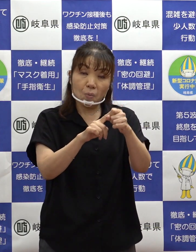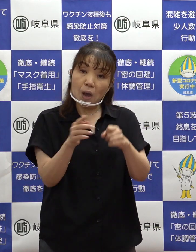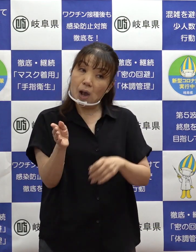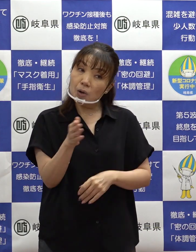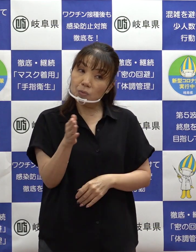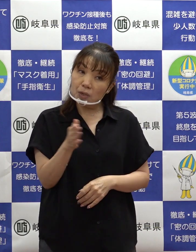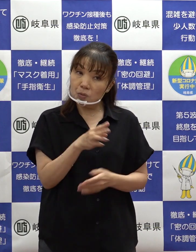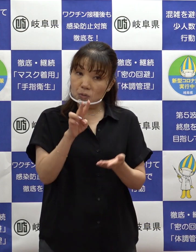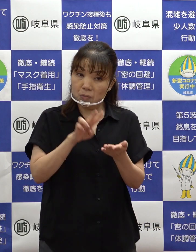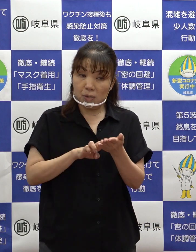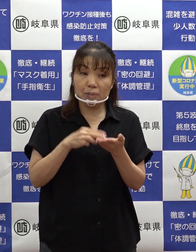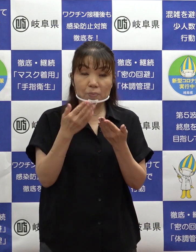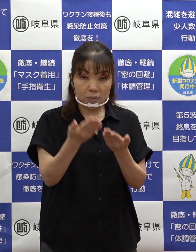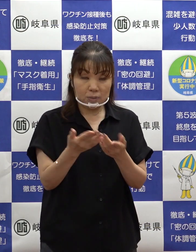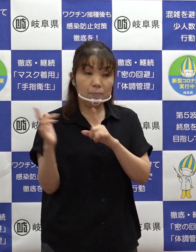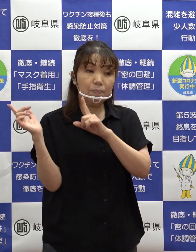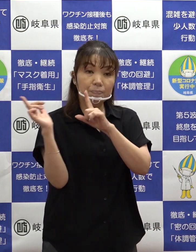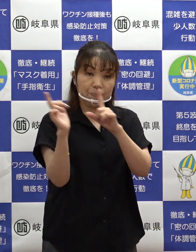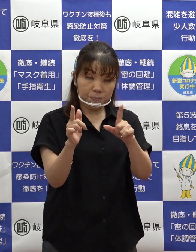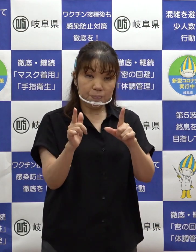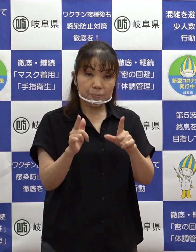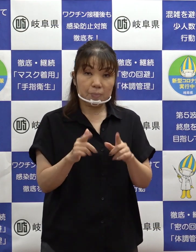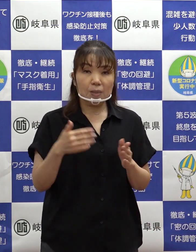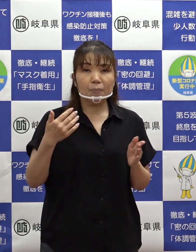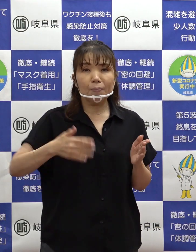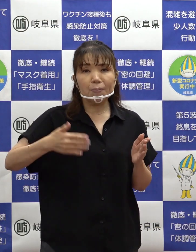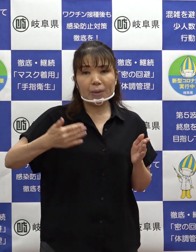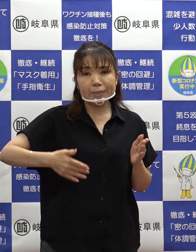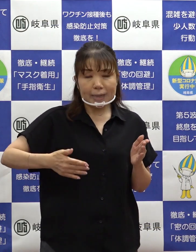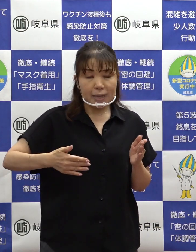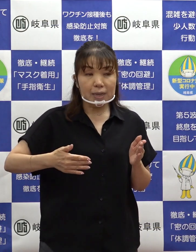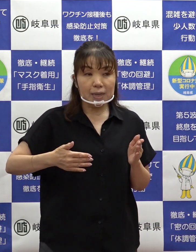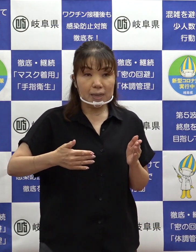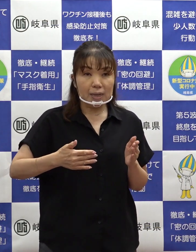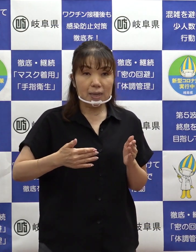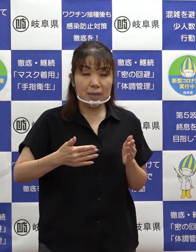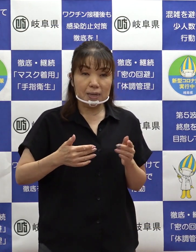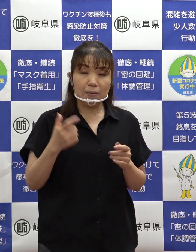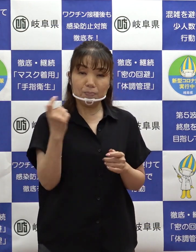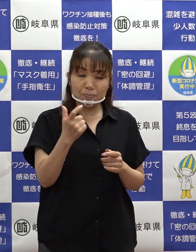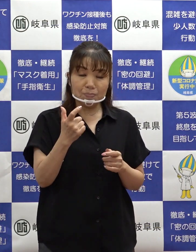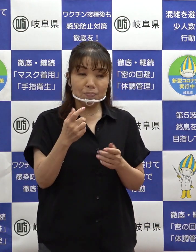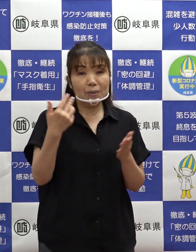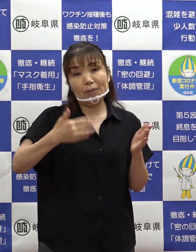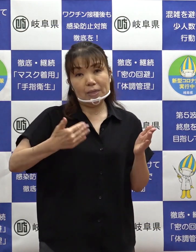っているんでしょうか。 まだ厳密には決めておりませんけども、